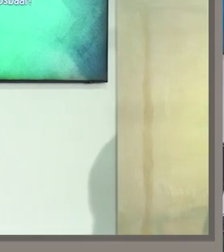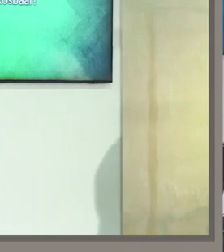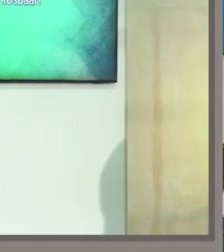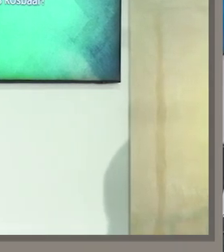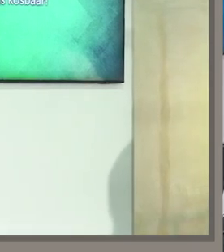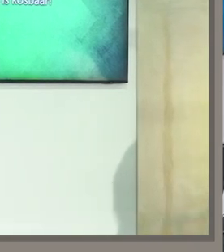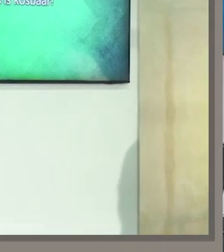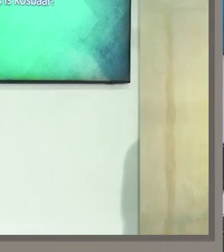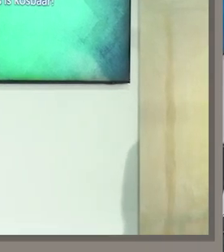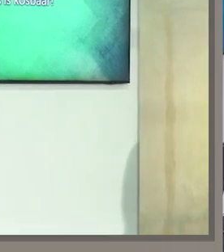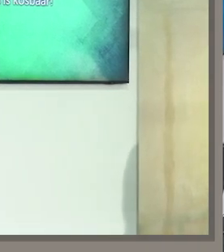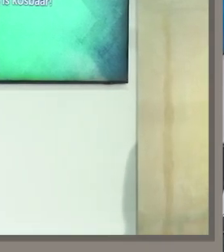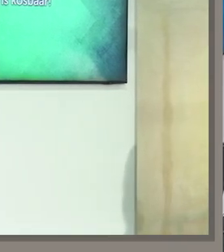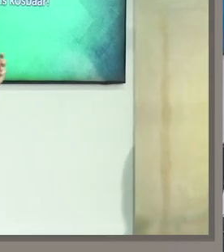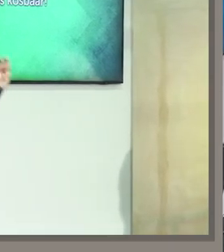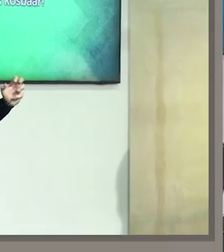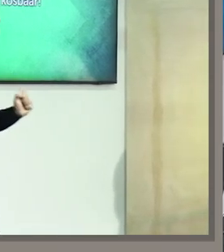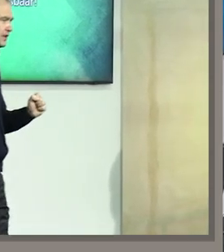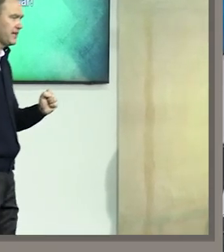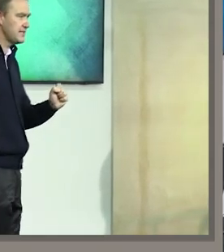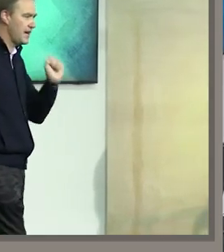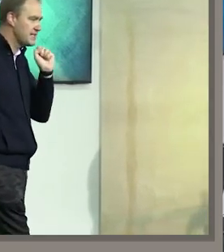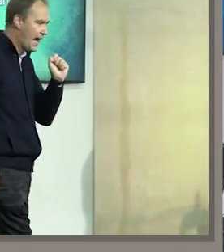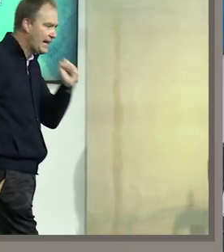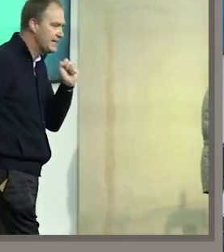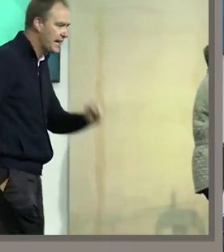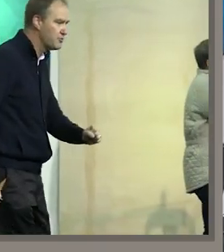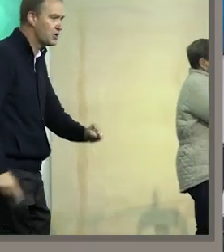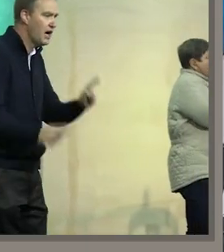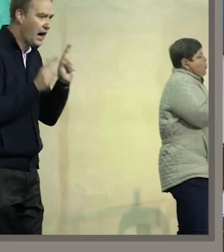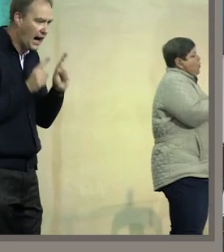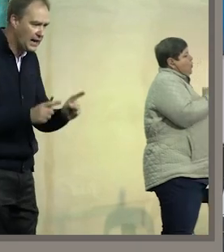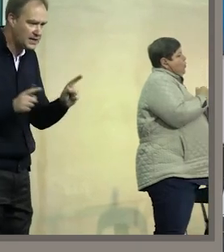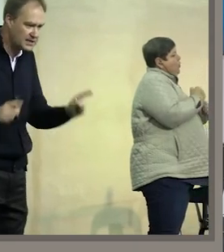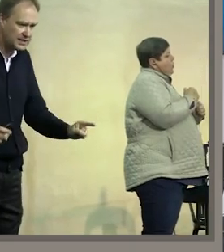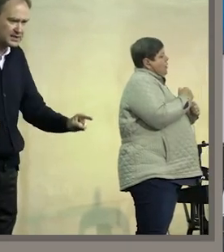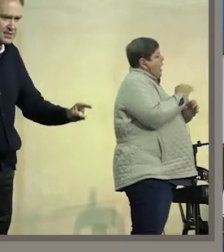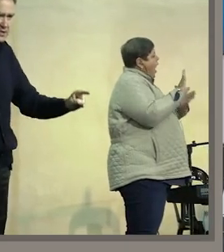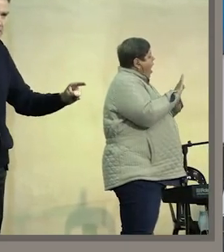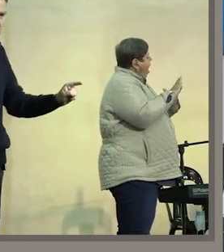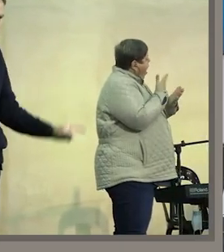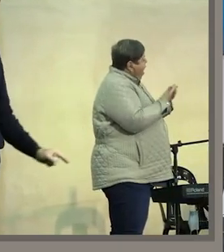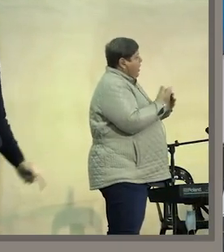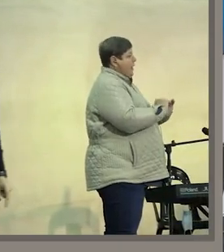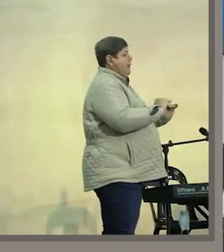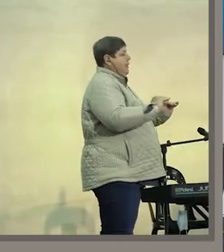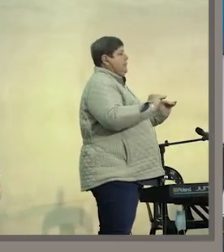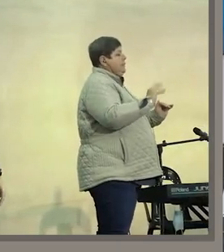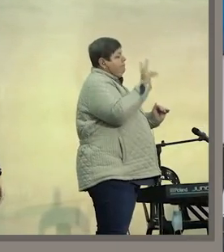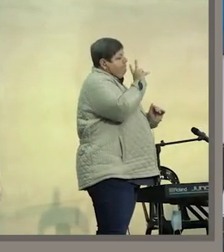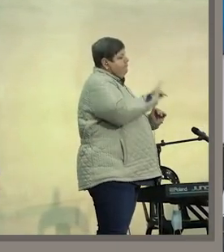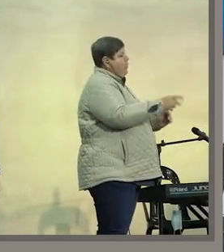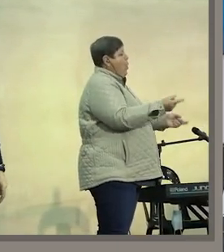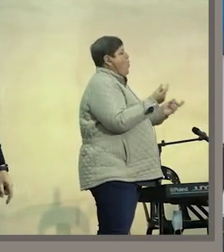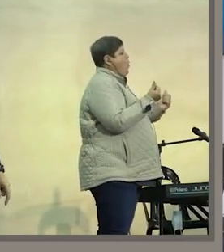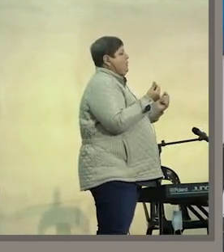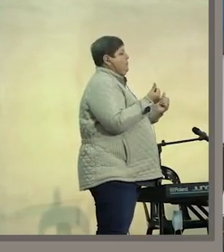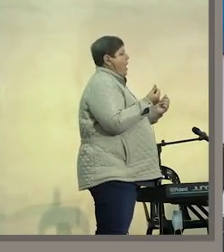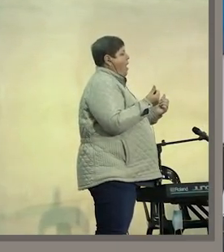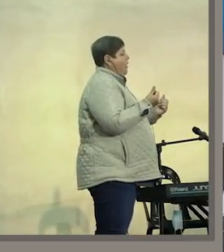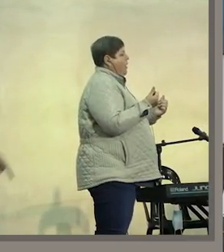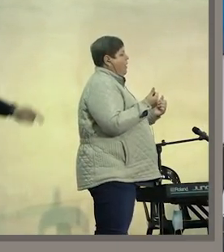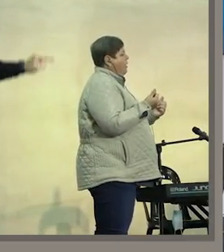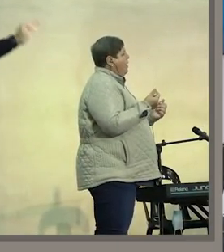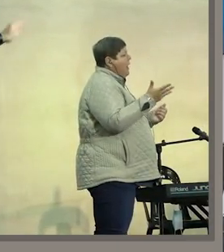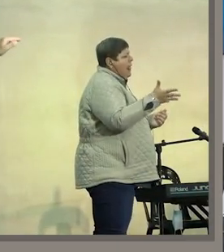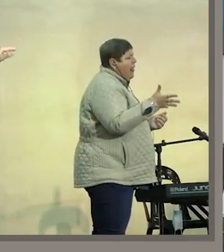ons moet hier begin. Begin hier so. Eerste ding wat ek net vir oggend wil hê is ek en jy moet alle kinders beskou as kosbaar. Al is hulle nie